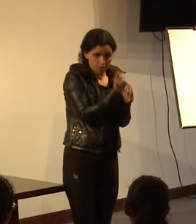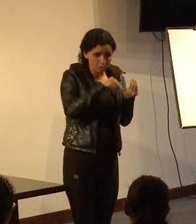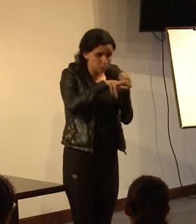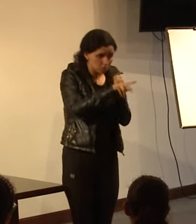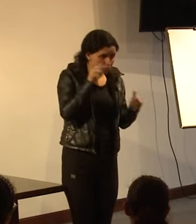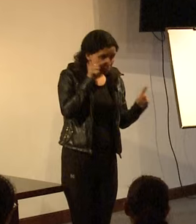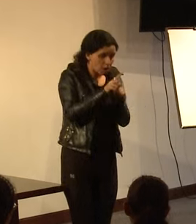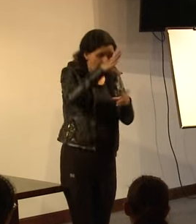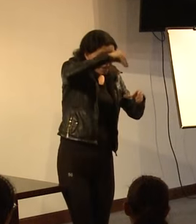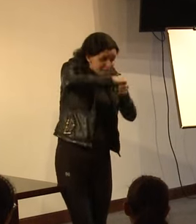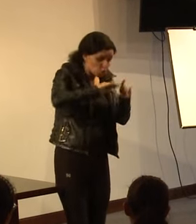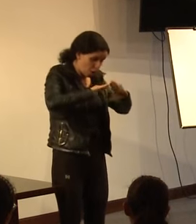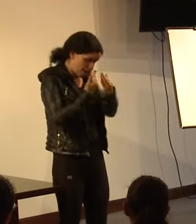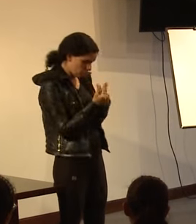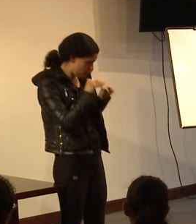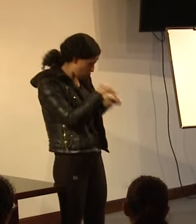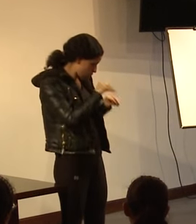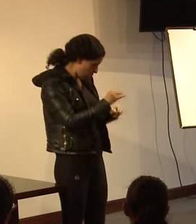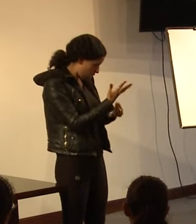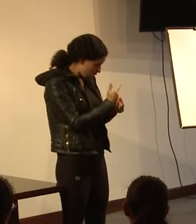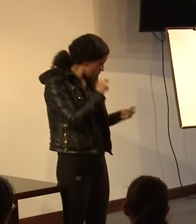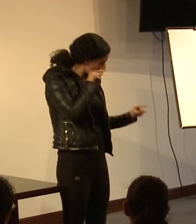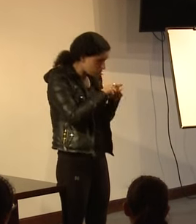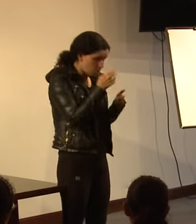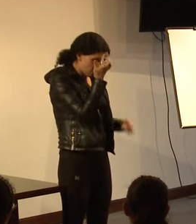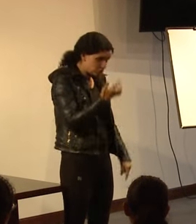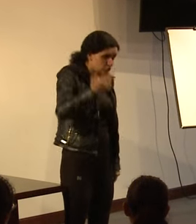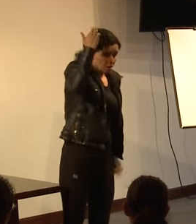artista, de hecho es muy mal negocio. Entonces,